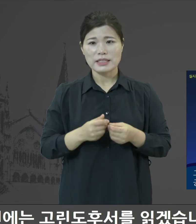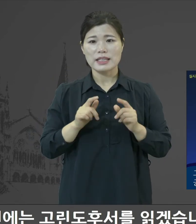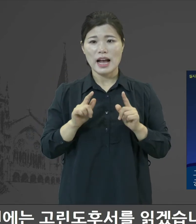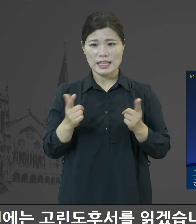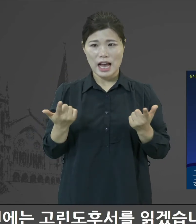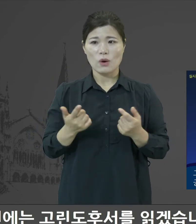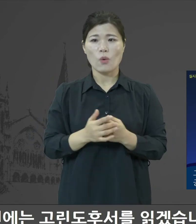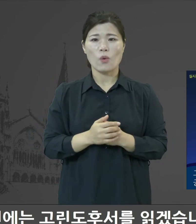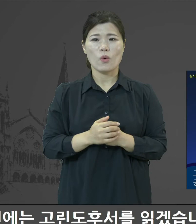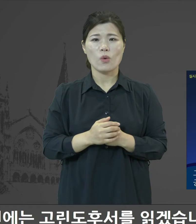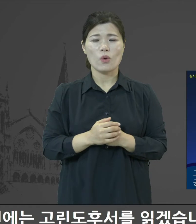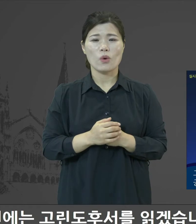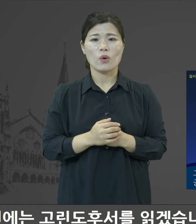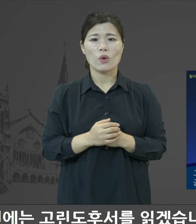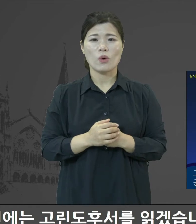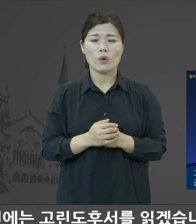아니하고.